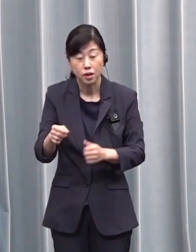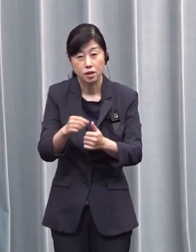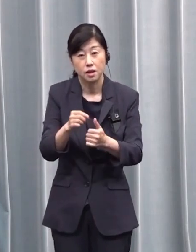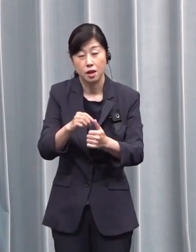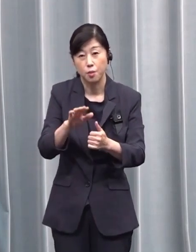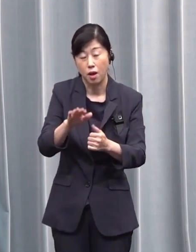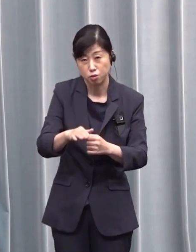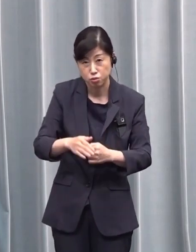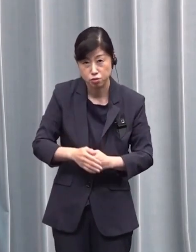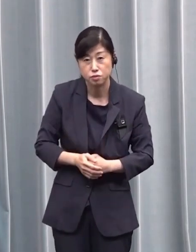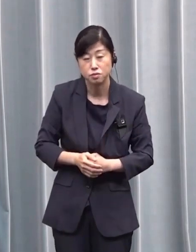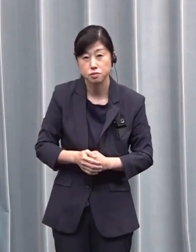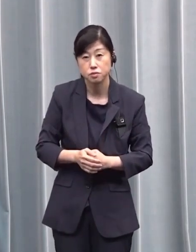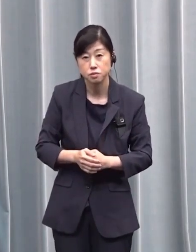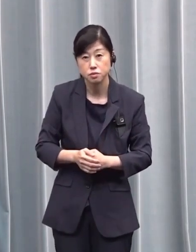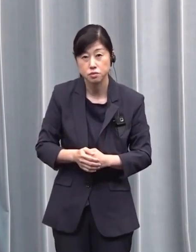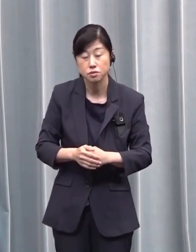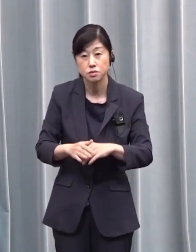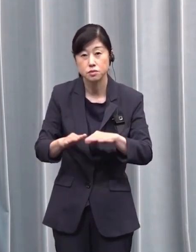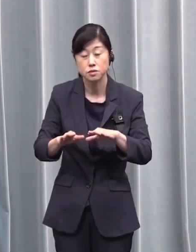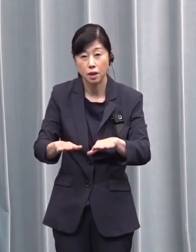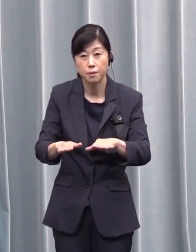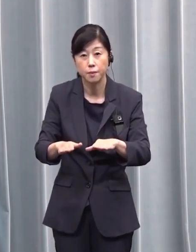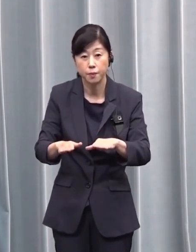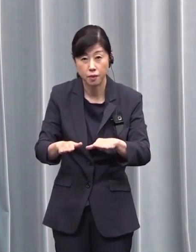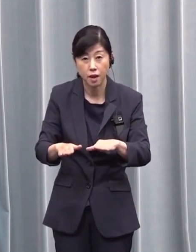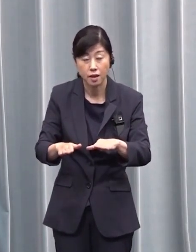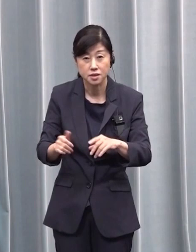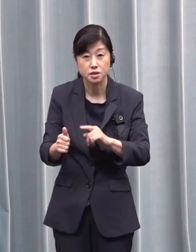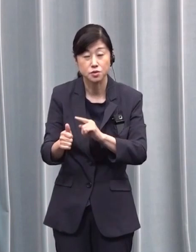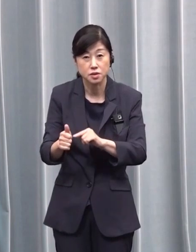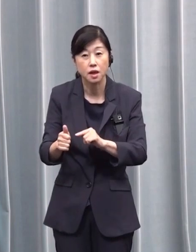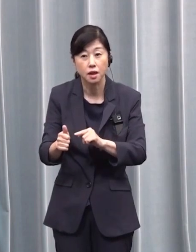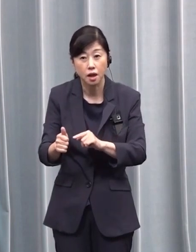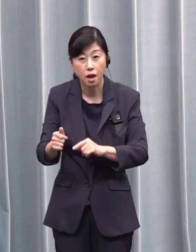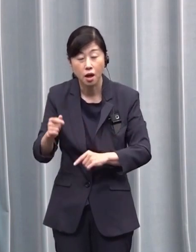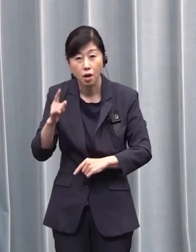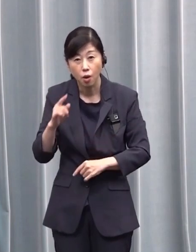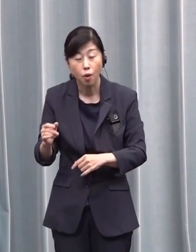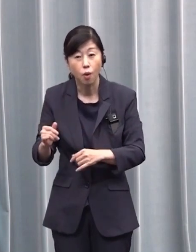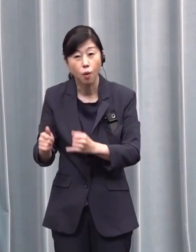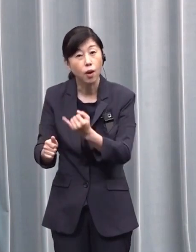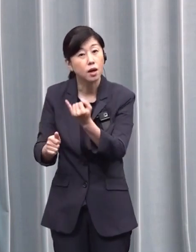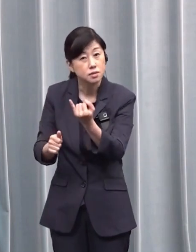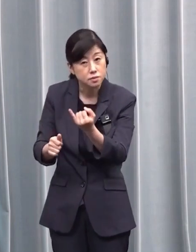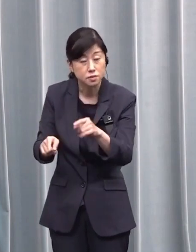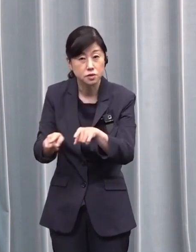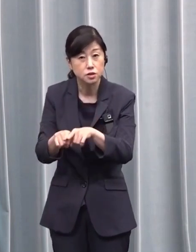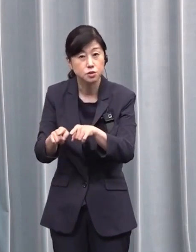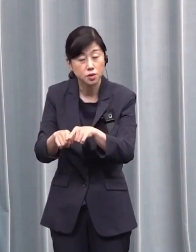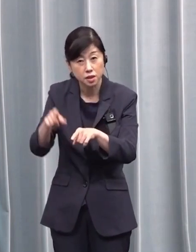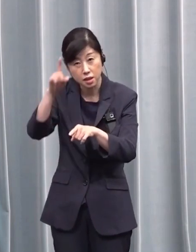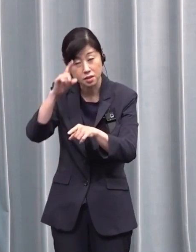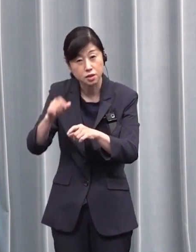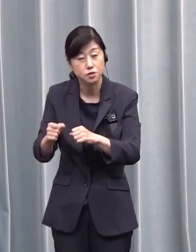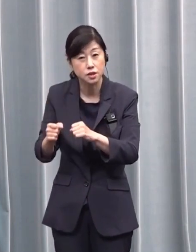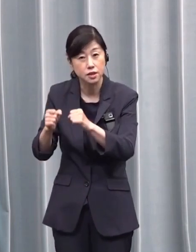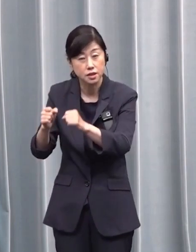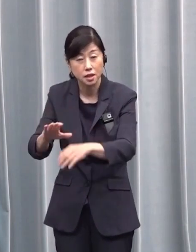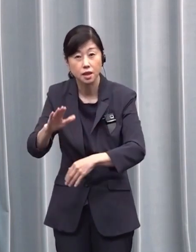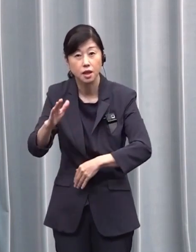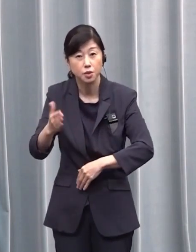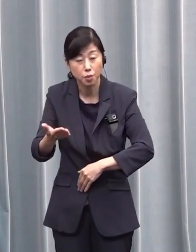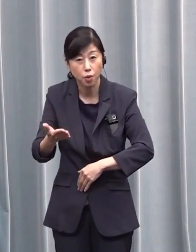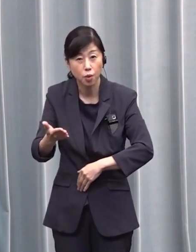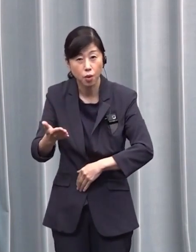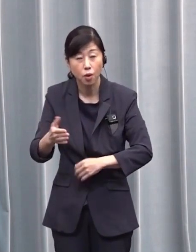の方ではジャニーズジュニアの方がお母さんと一緒に警察署に行ったけれども、その場に警察官がジャニーズ北